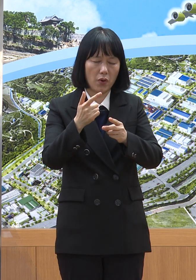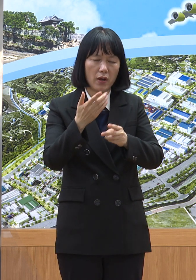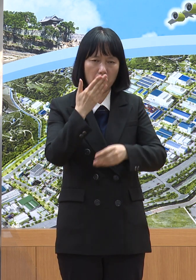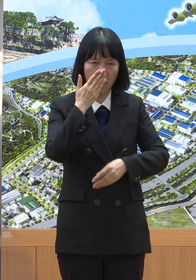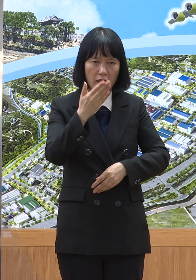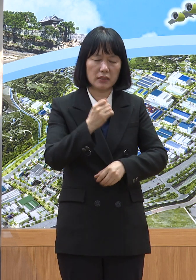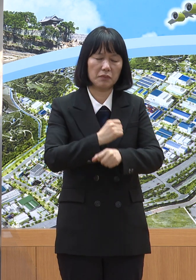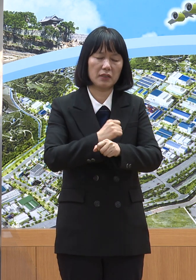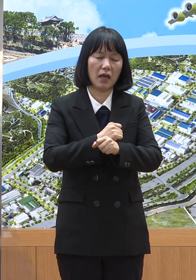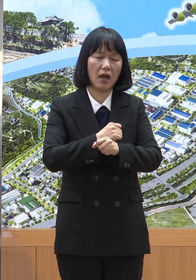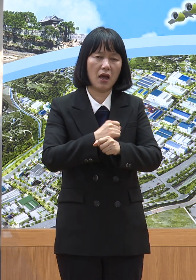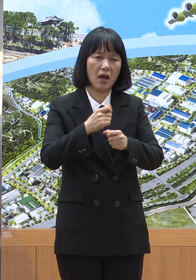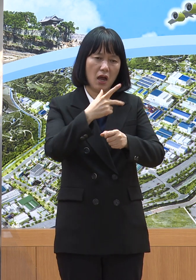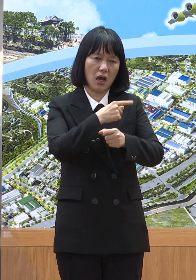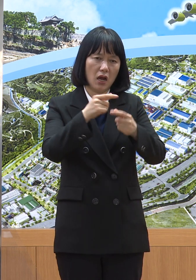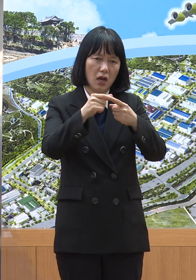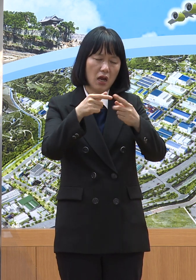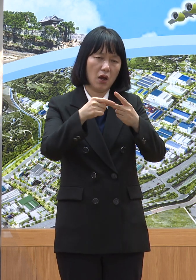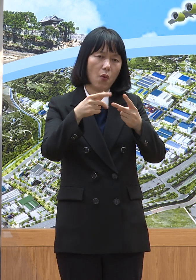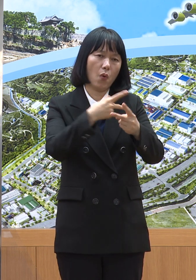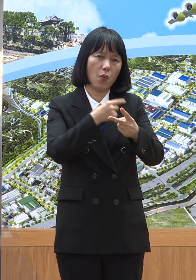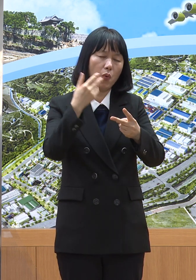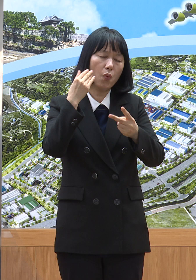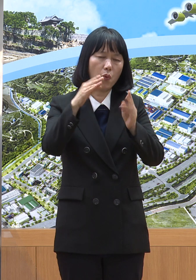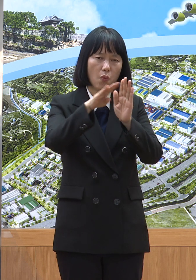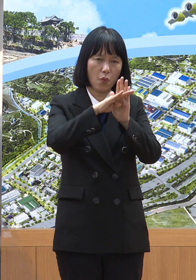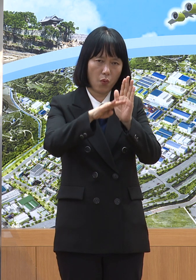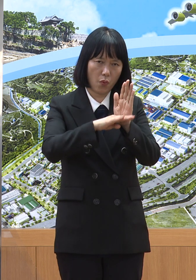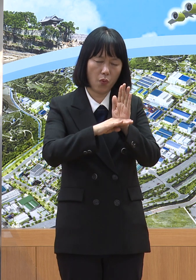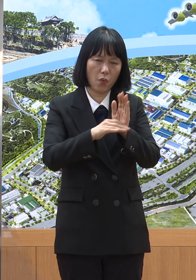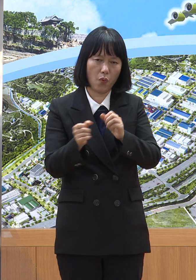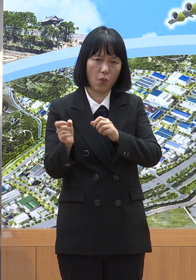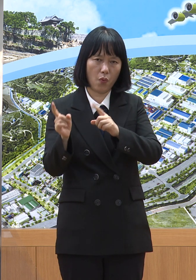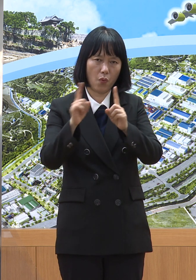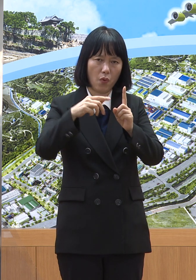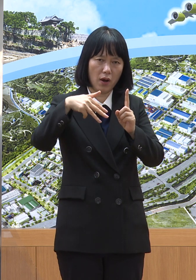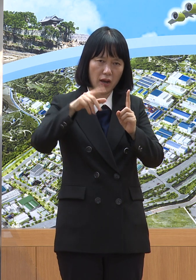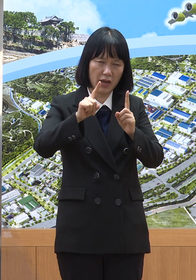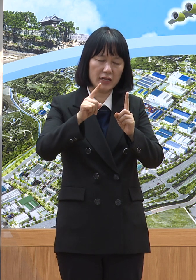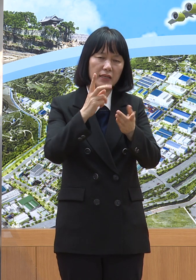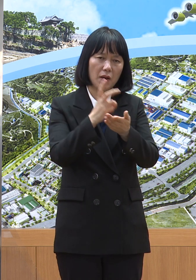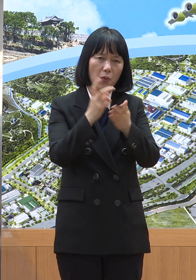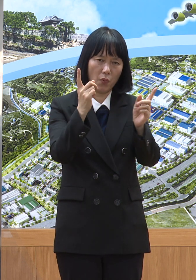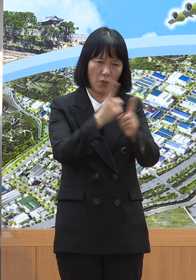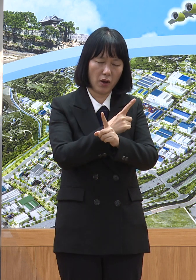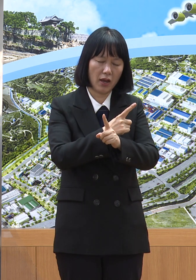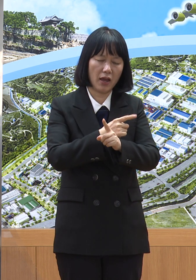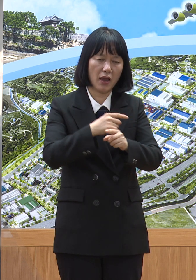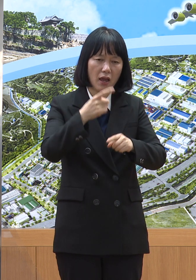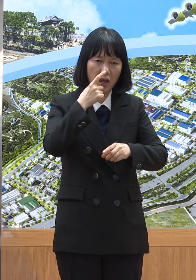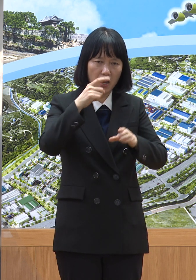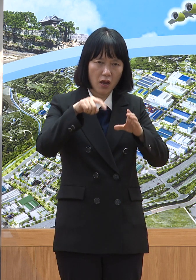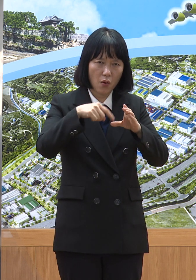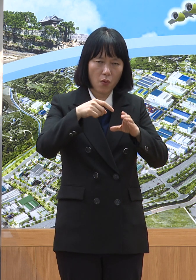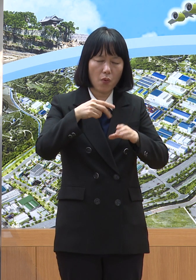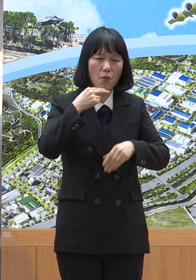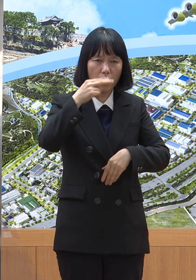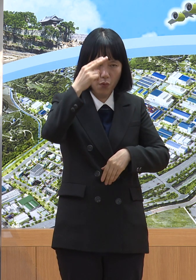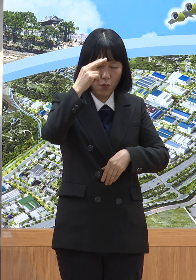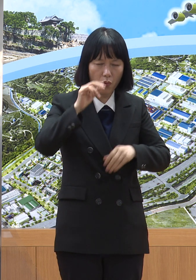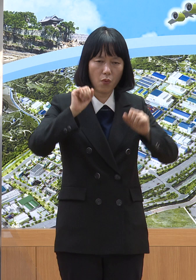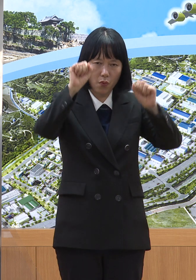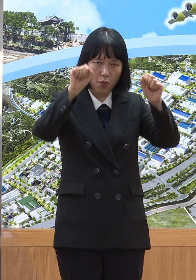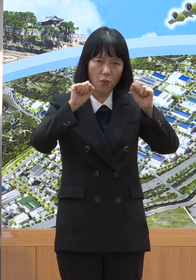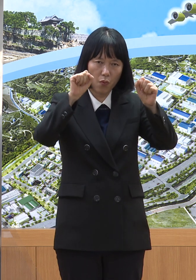적용됩니다. 지난달 1일 단계적 일상회복 1차 개편과 함께 유흥시설, 실내 체육시설